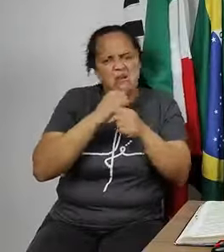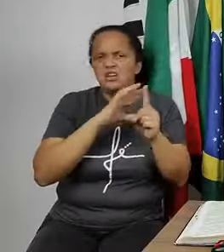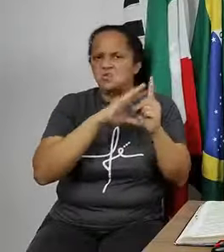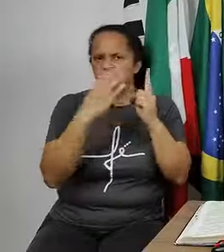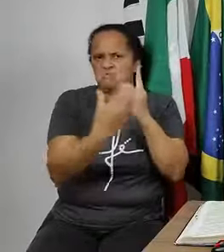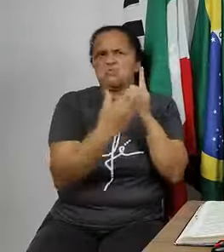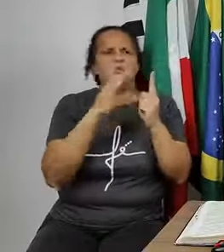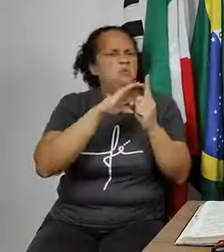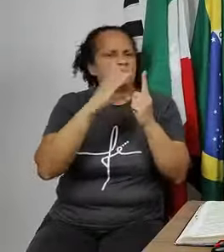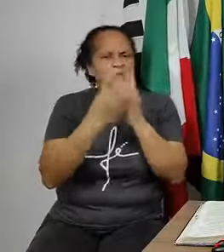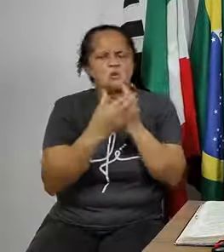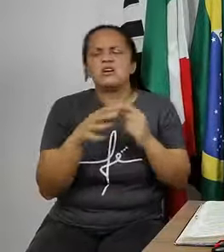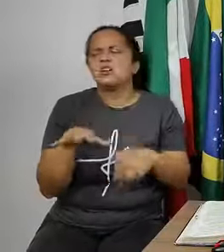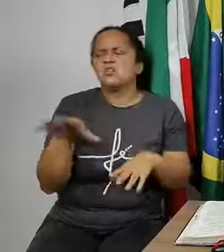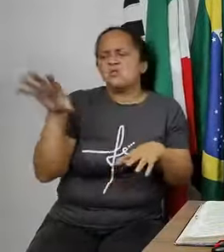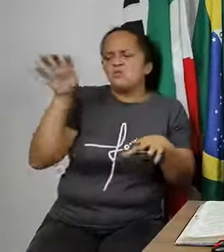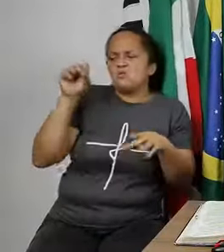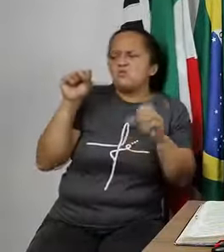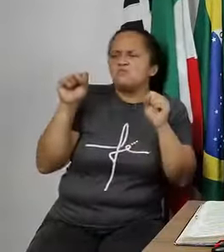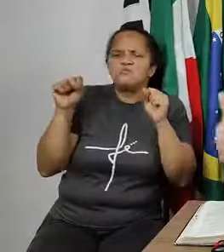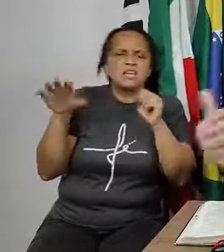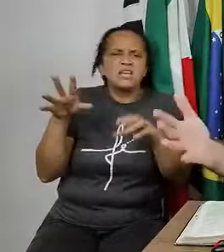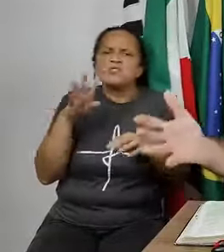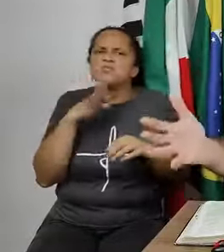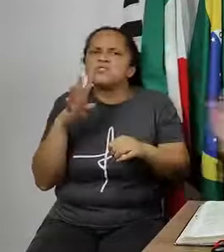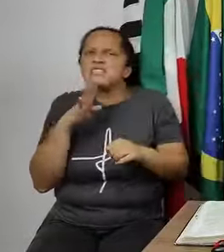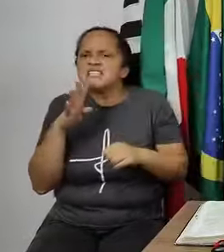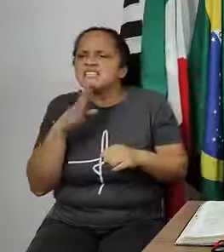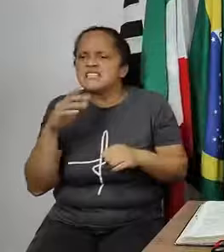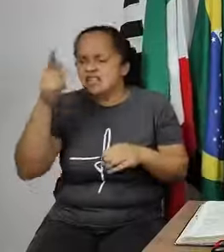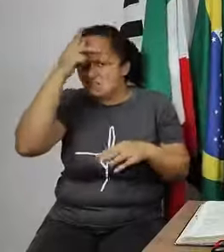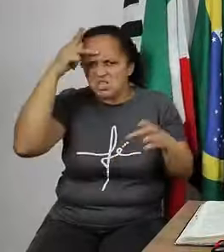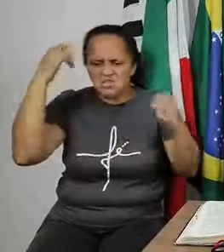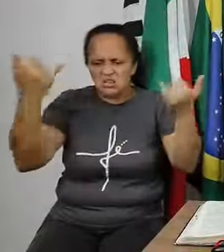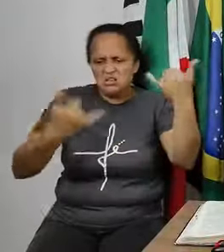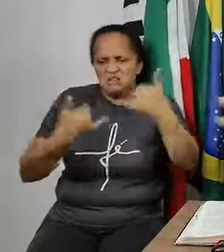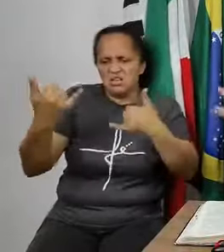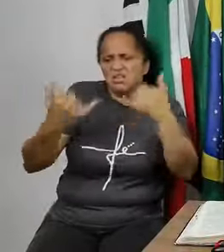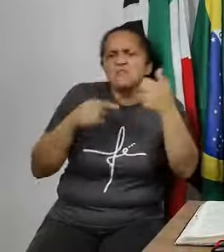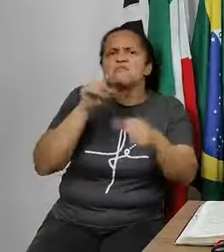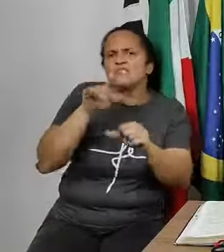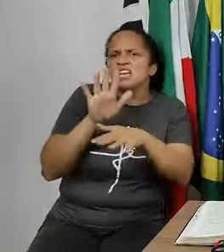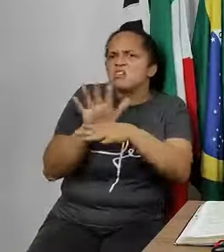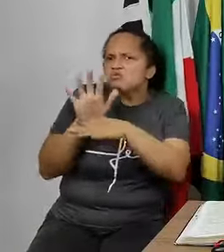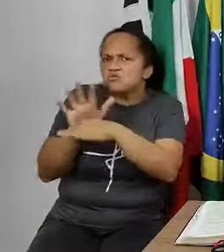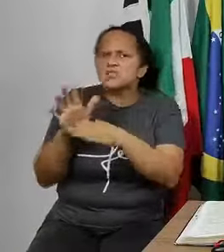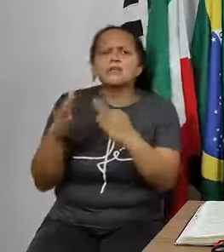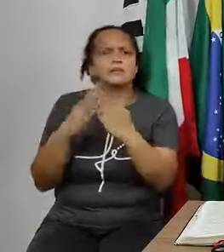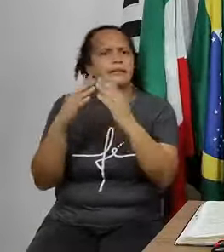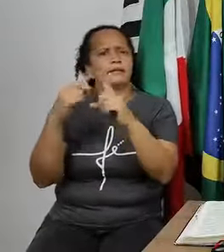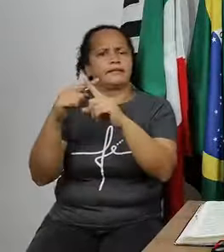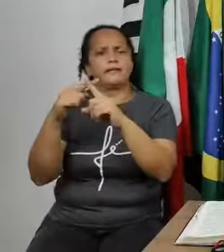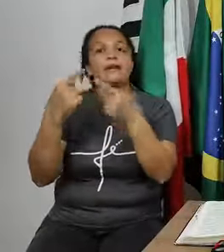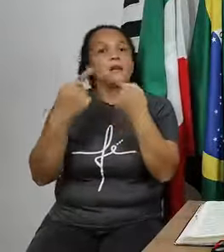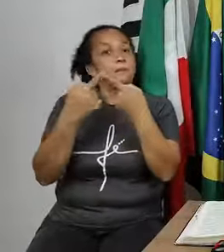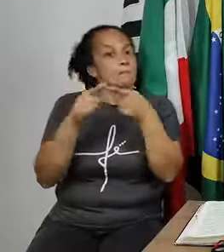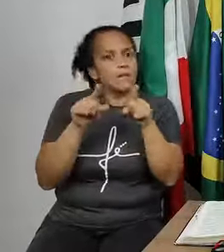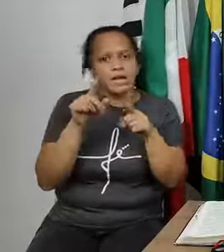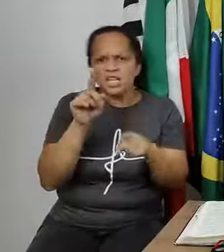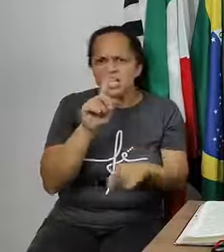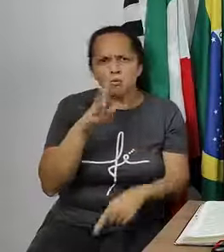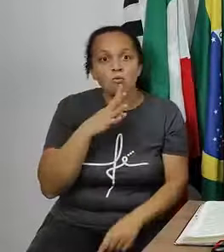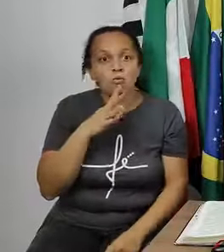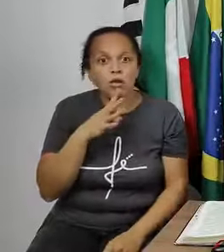pregações, louvores, coral, até trabalhando na igreja, mas não conhecer a Deus por